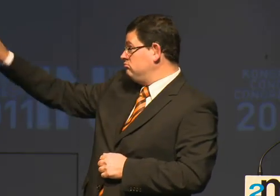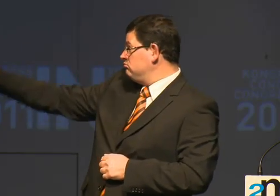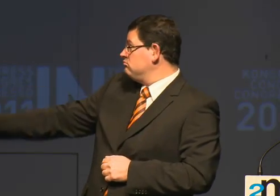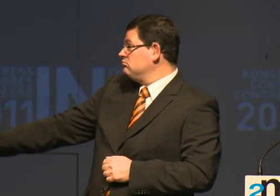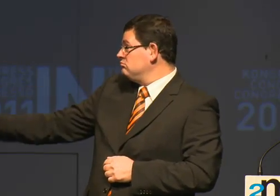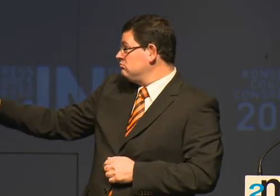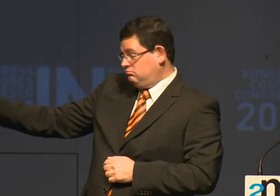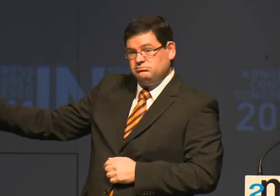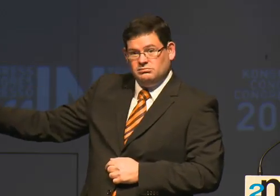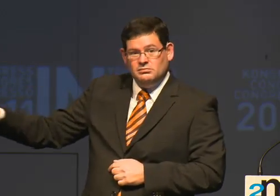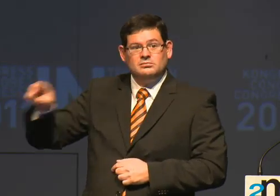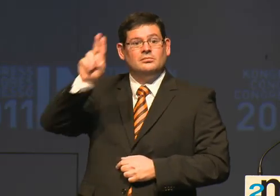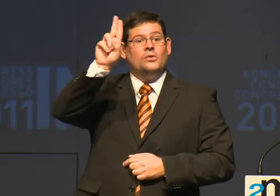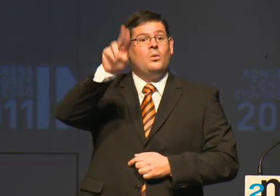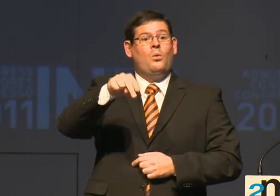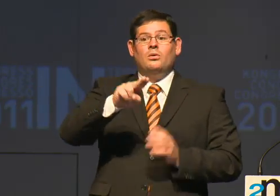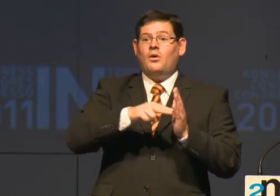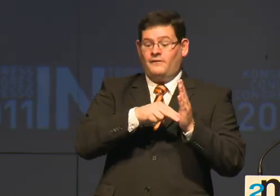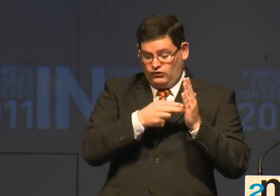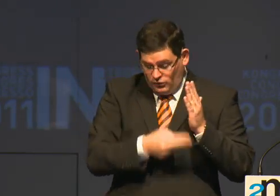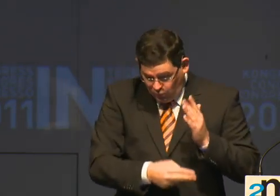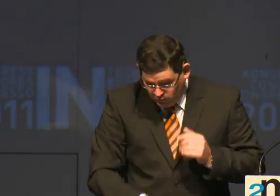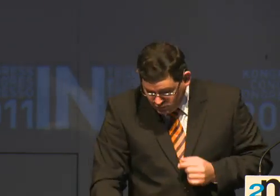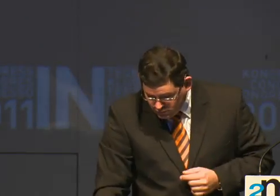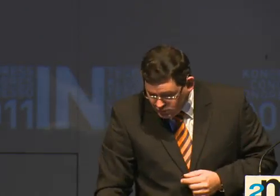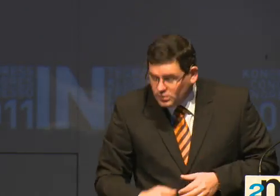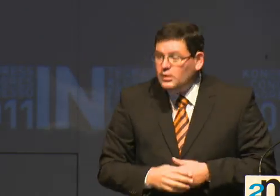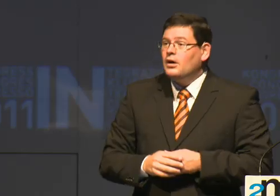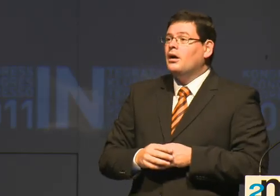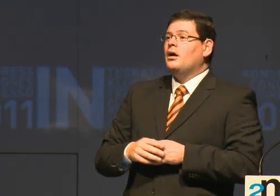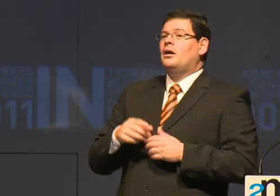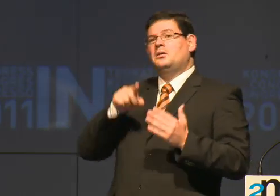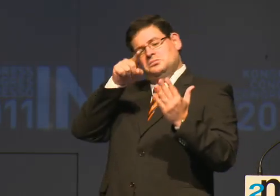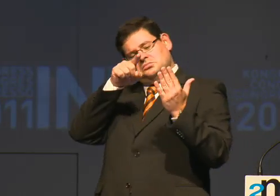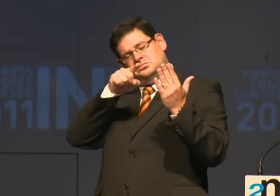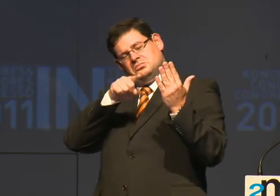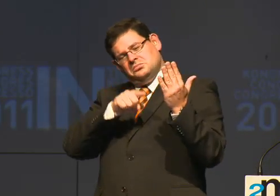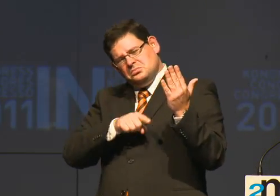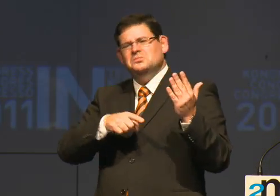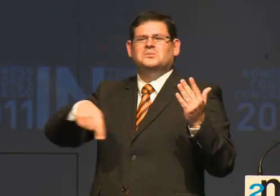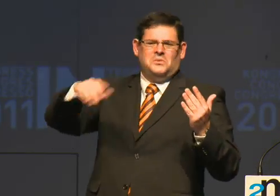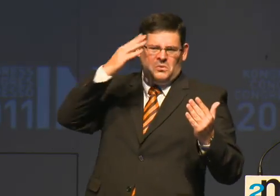La Convention de l'Union européenne et les personnes handicapées. Alors dans cette